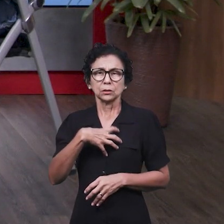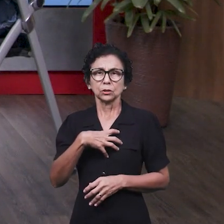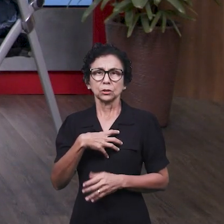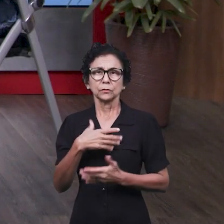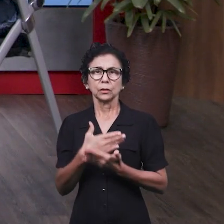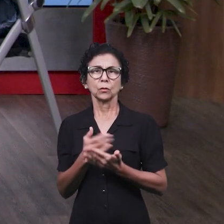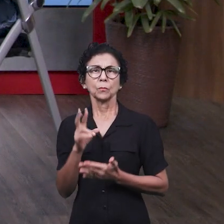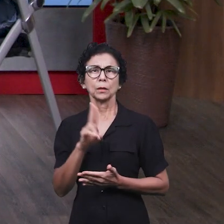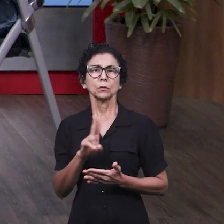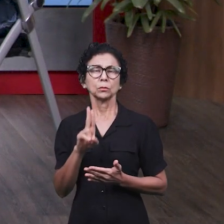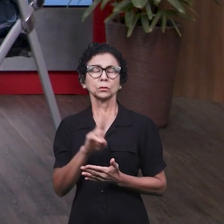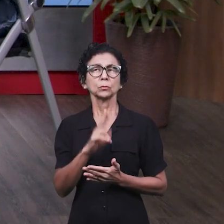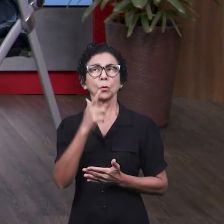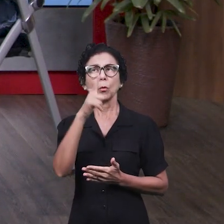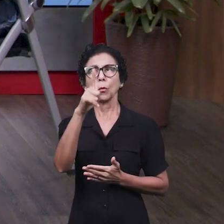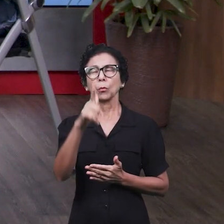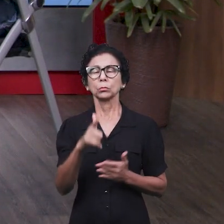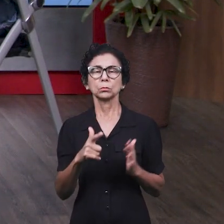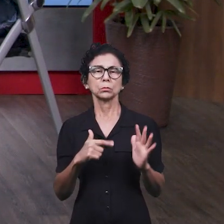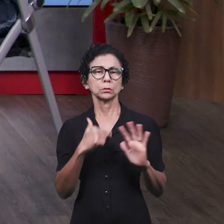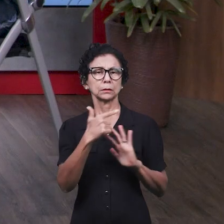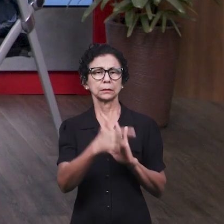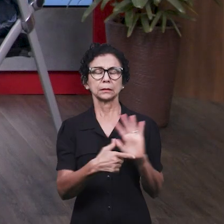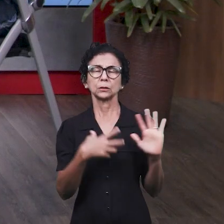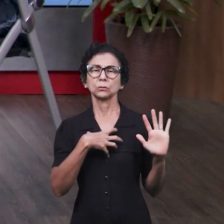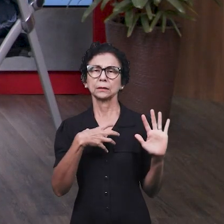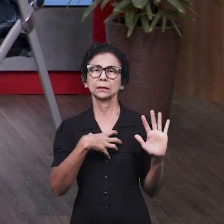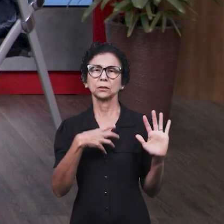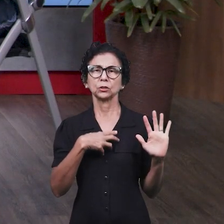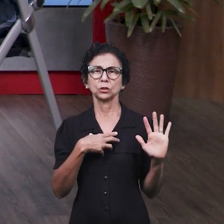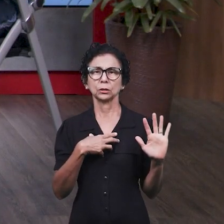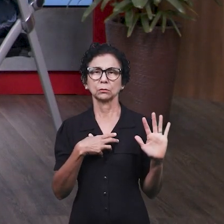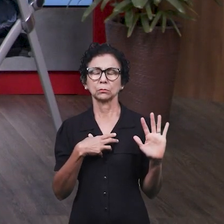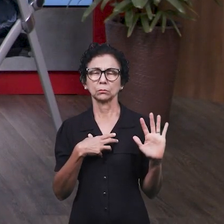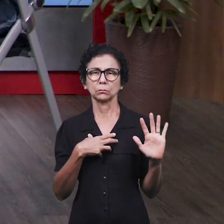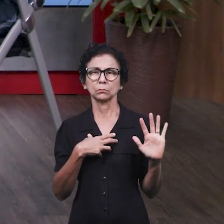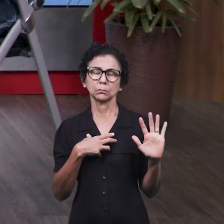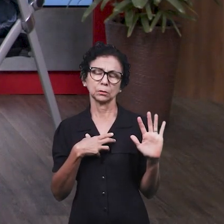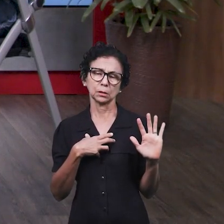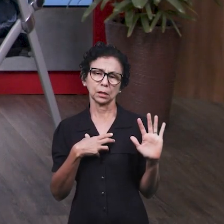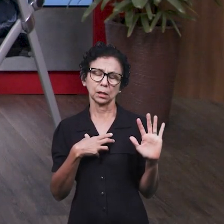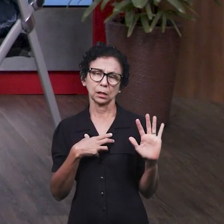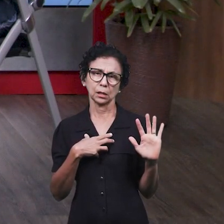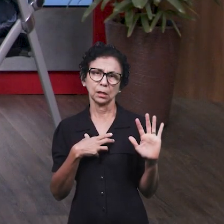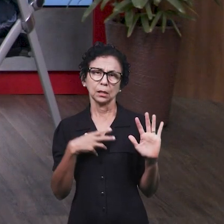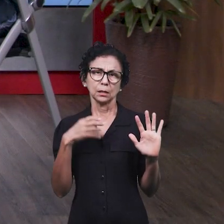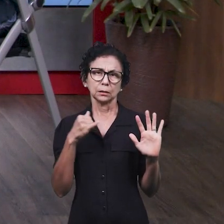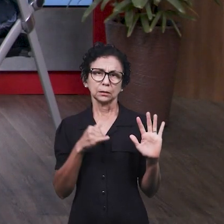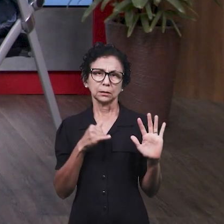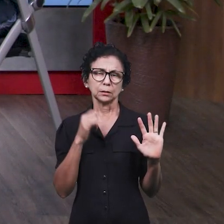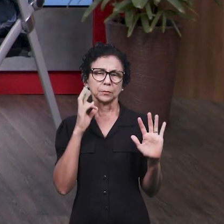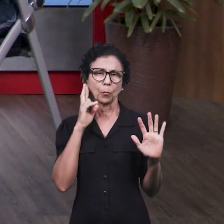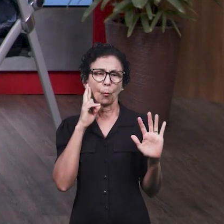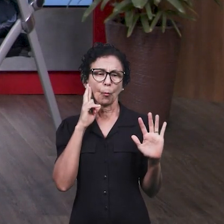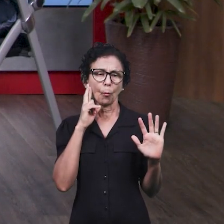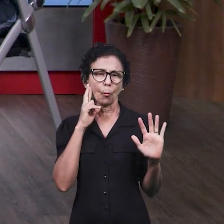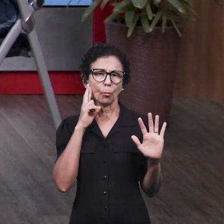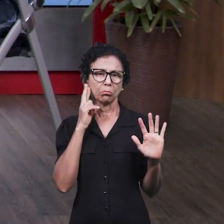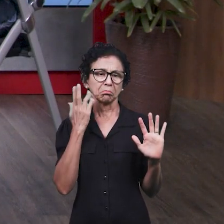utilizar mais dos outros sentidos. Não que ele não vai conseguir perceber, mas com a audição ele vai